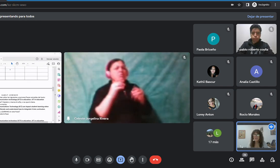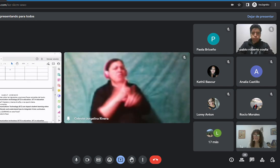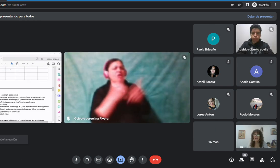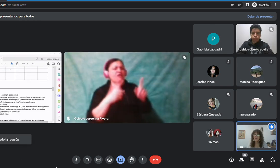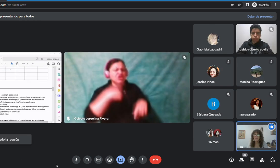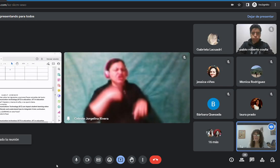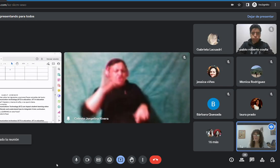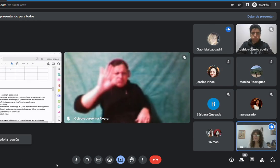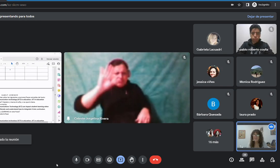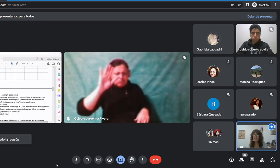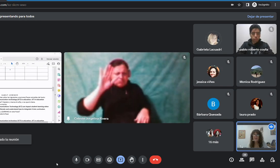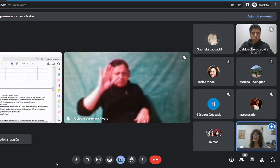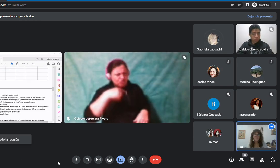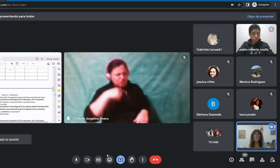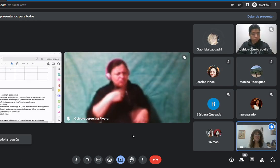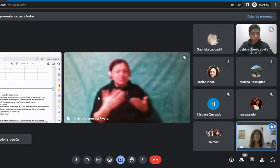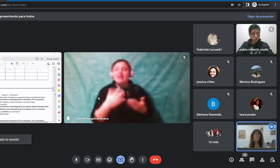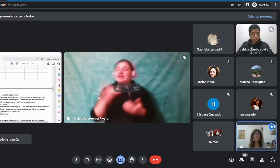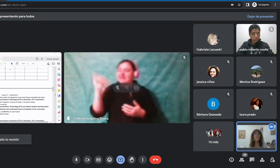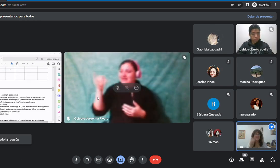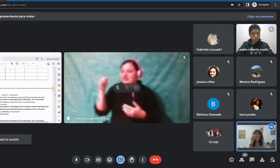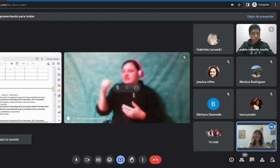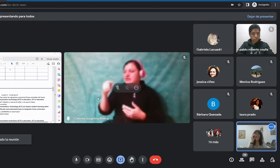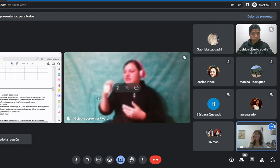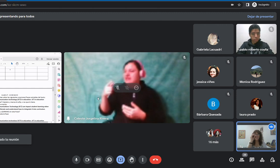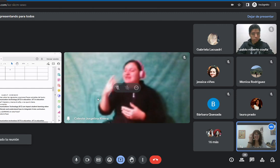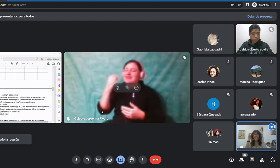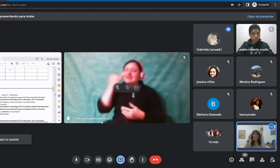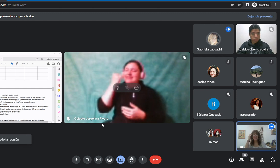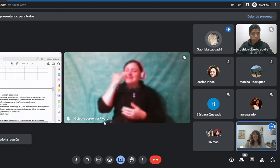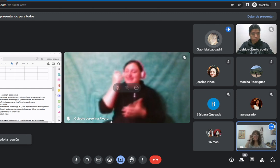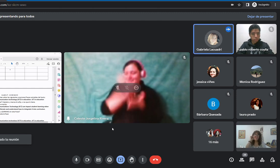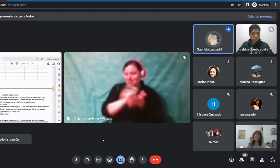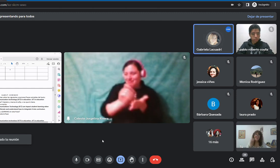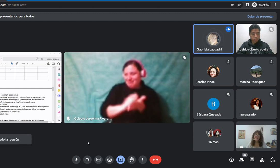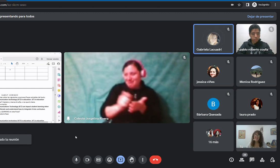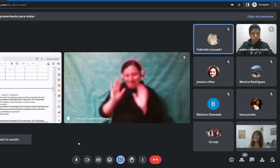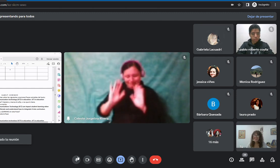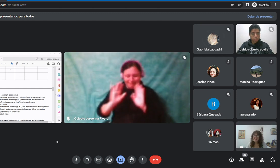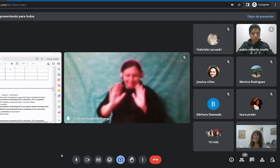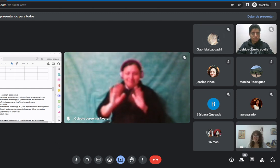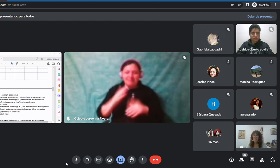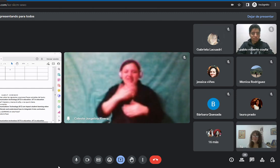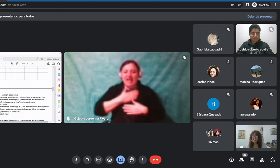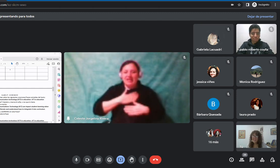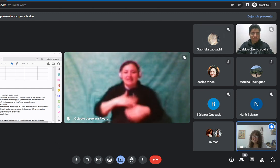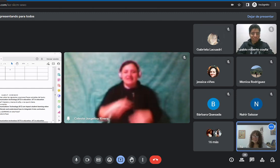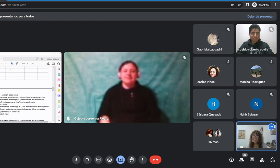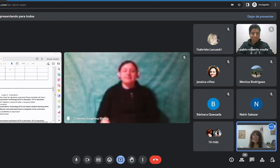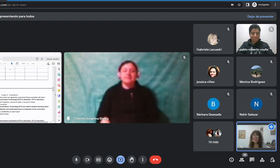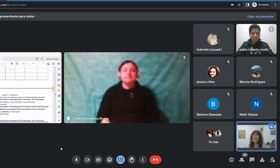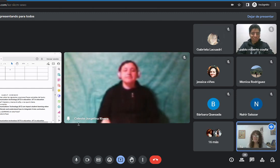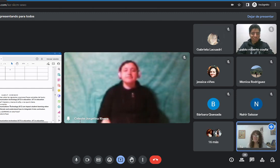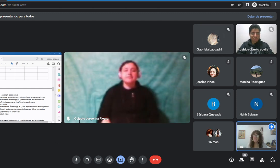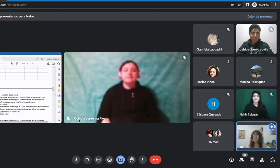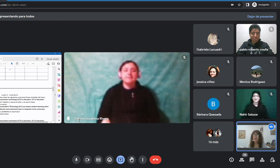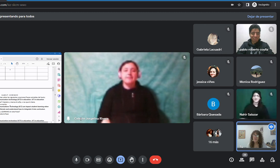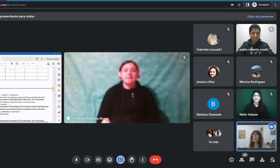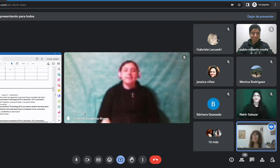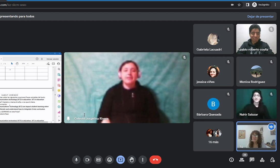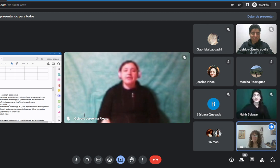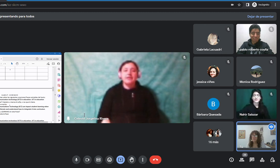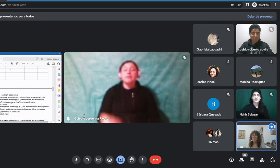estaba justo hablando cuando te tocaba, entonces ya te puse presente. Ah, bueno, gracias. Bien. Bueno,